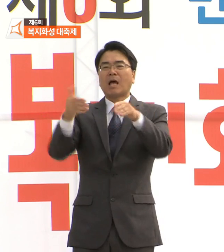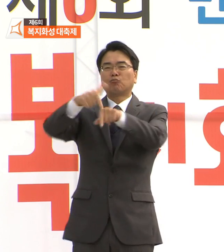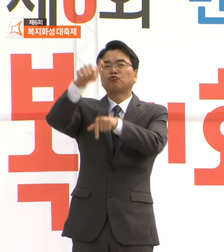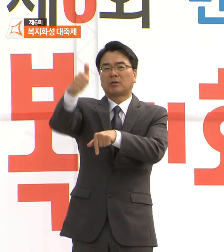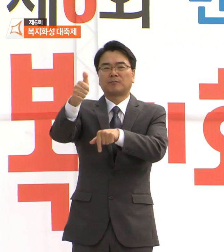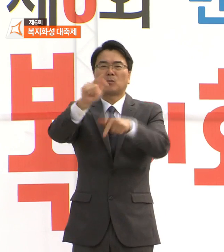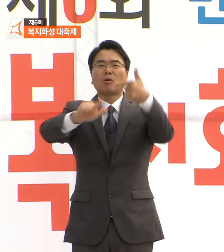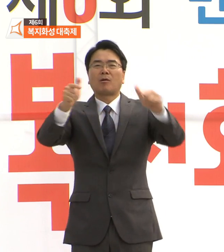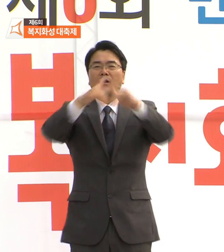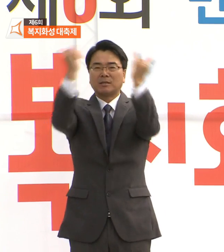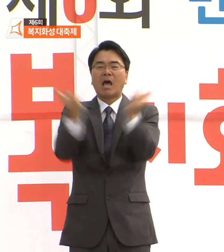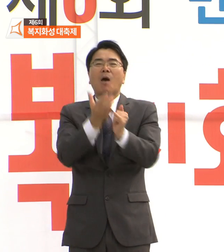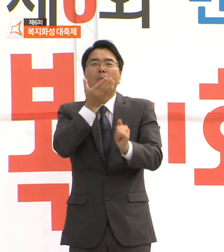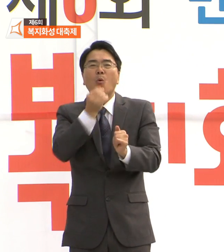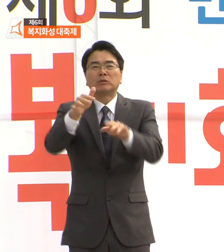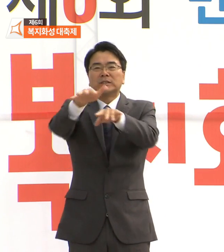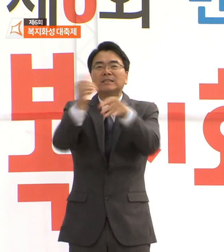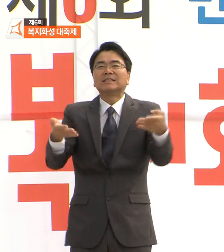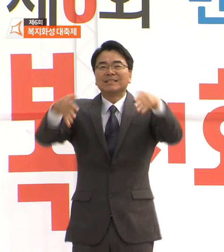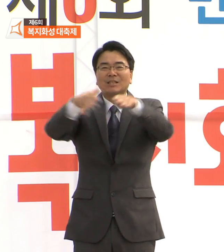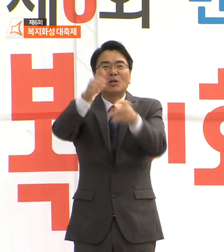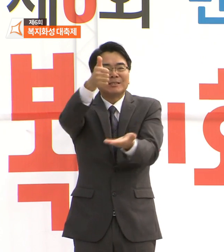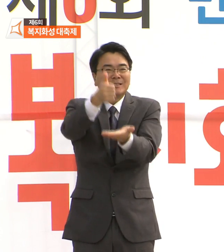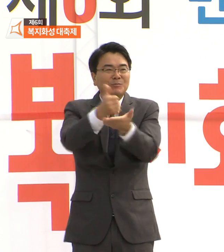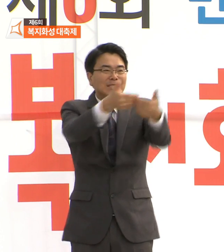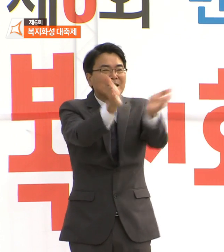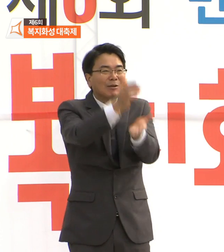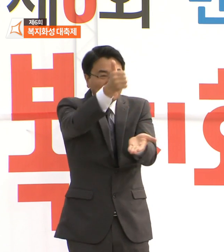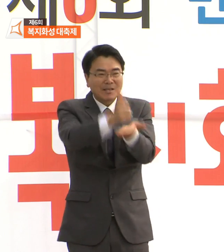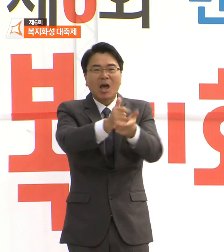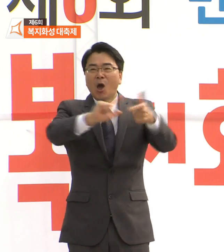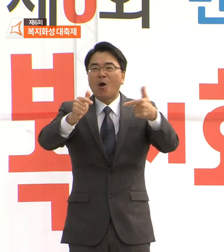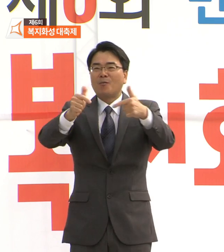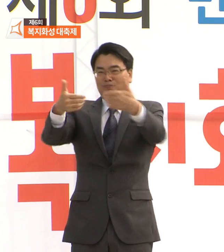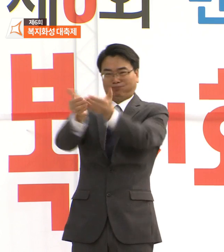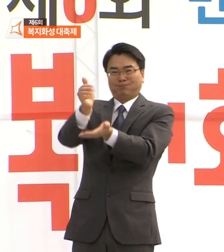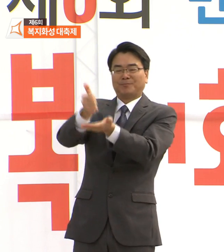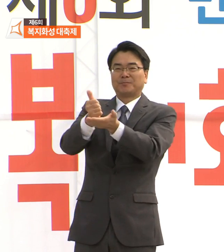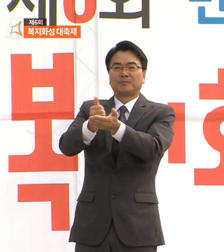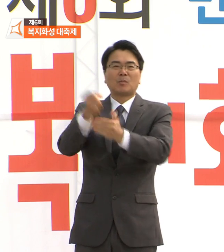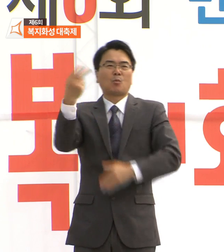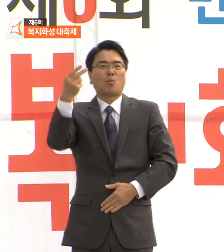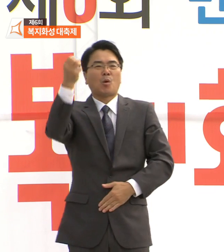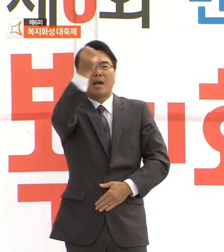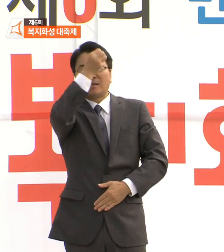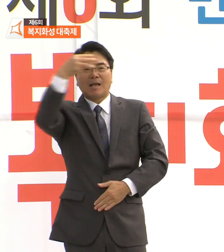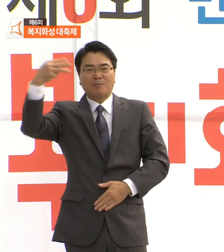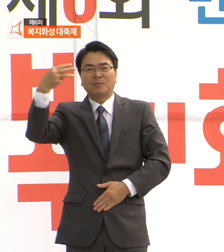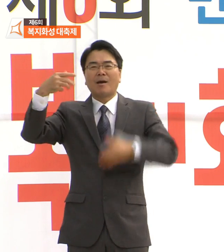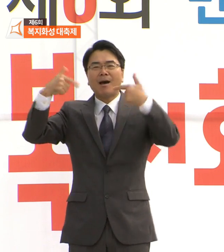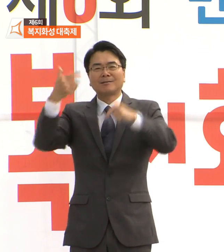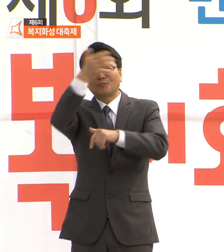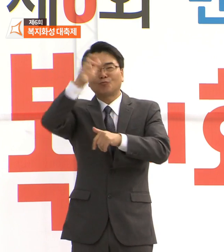그 사회복지시설 시설장님들, 또 기관장님들, 단체장님들, 또 삼성에서도 또 우리 항상